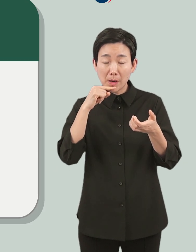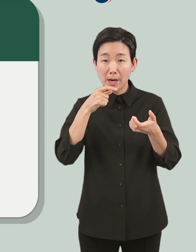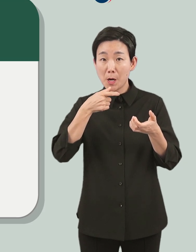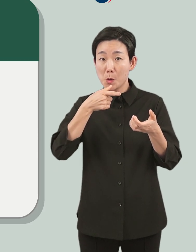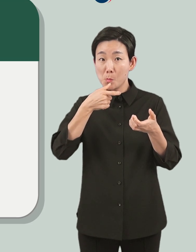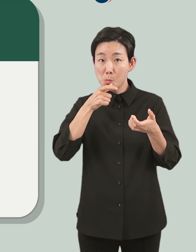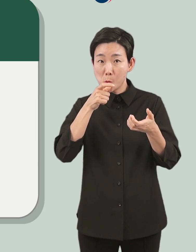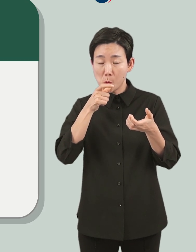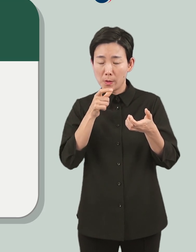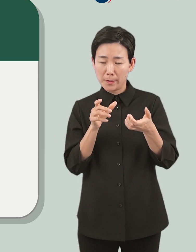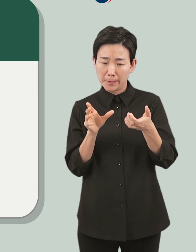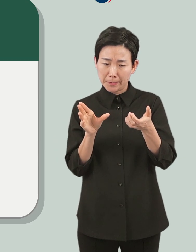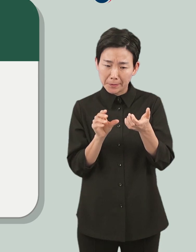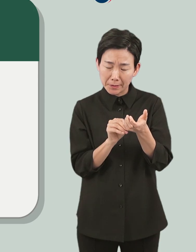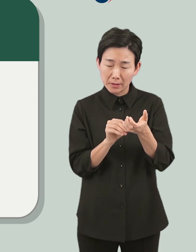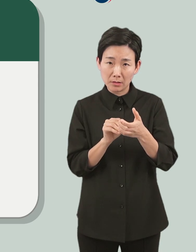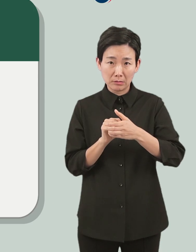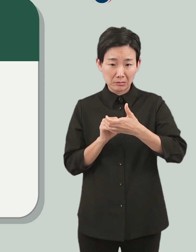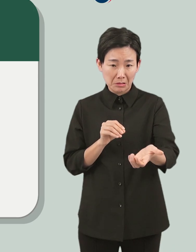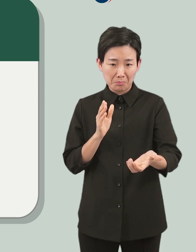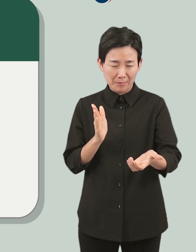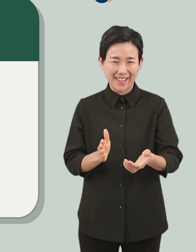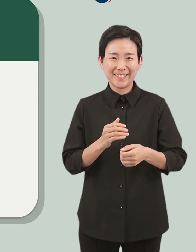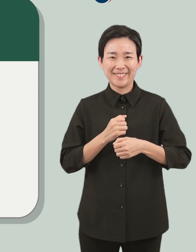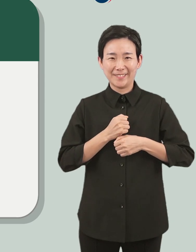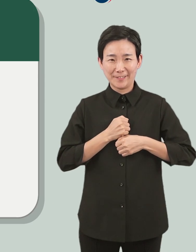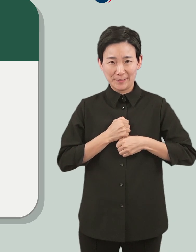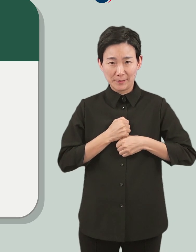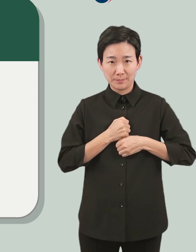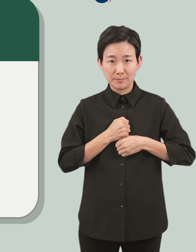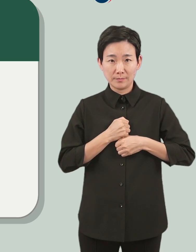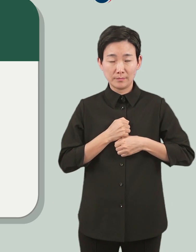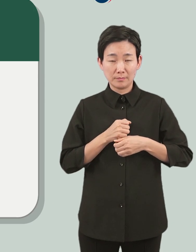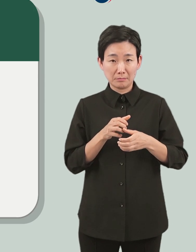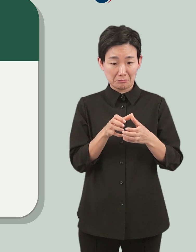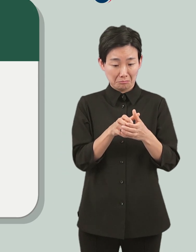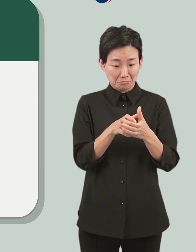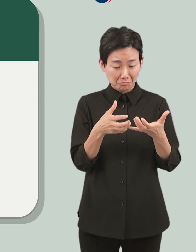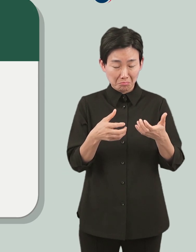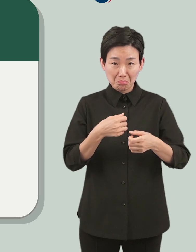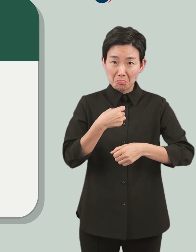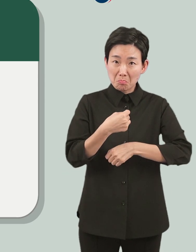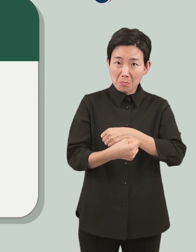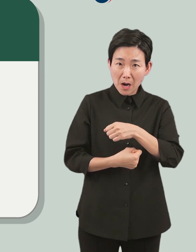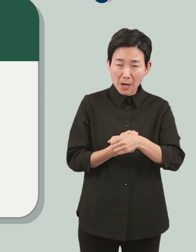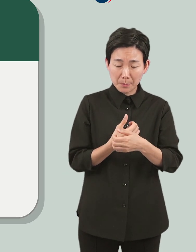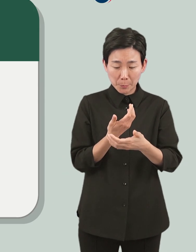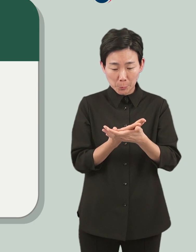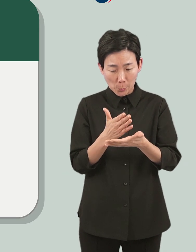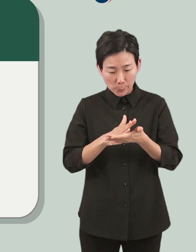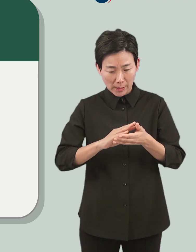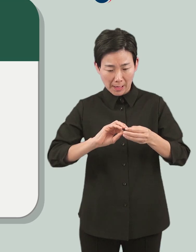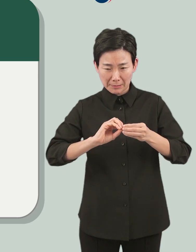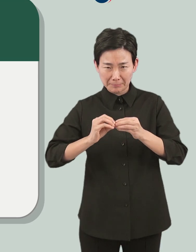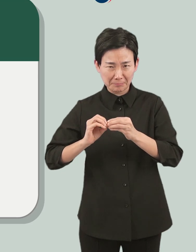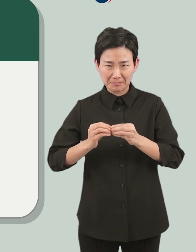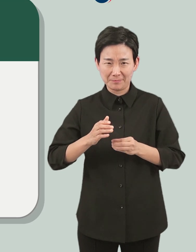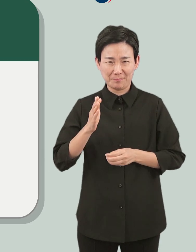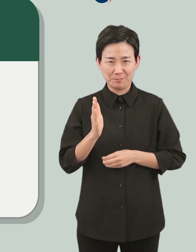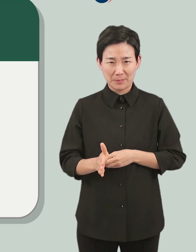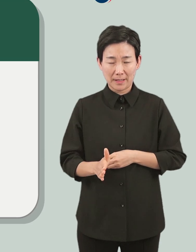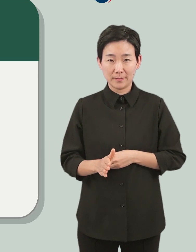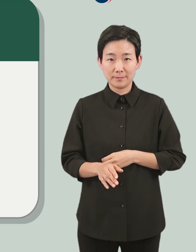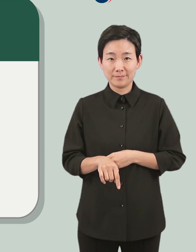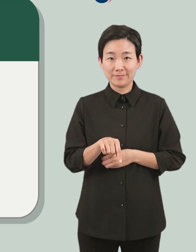합니다. 측정기를 떨어뜨리거나 강한 충격을 주지 않도록 주의해야 합니다. 측정기를 함부로 보내,